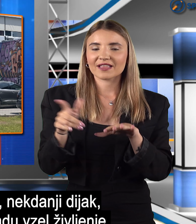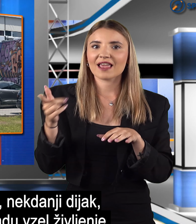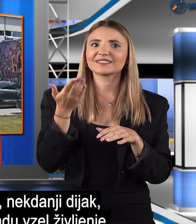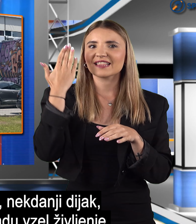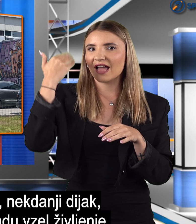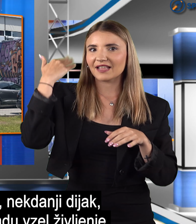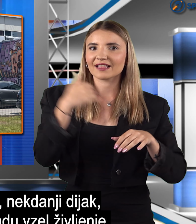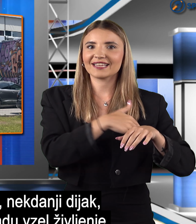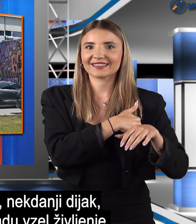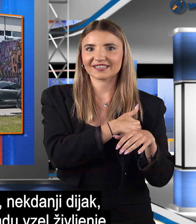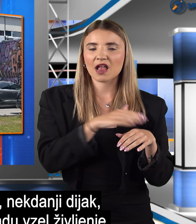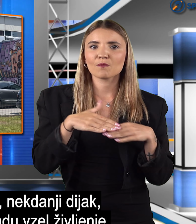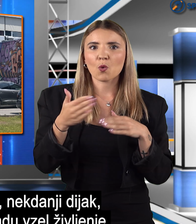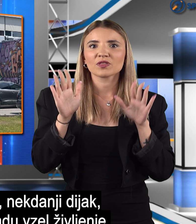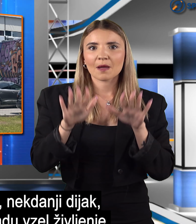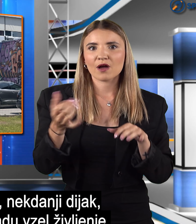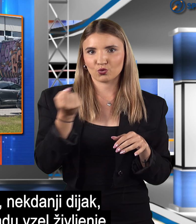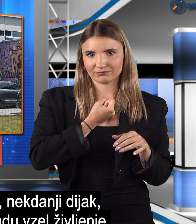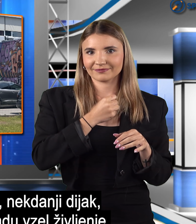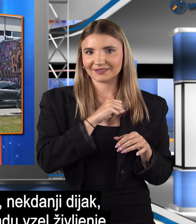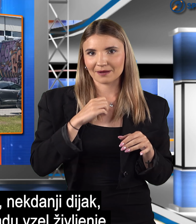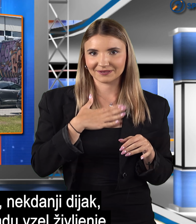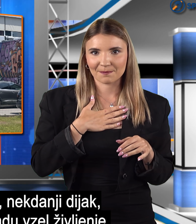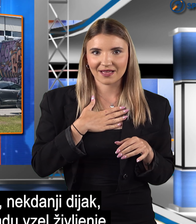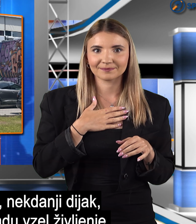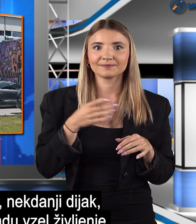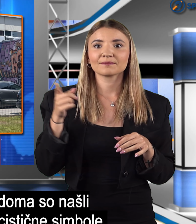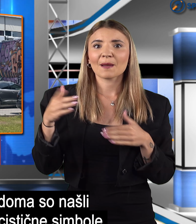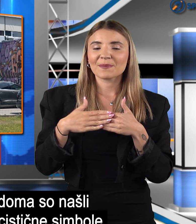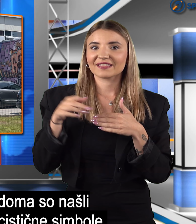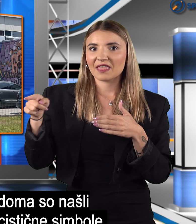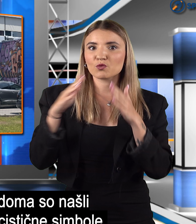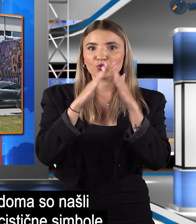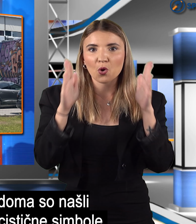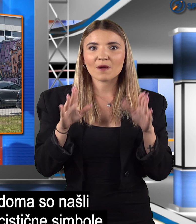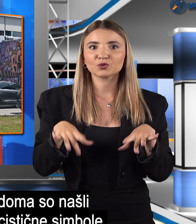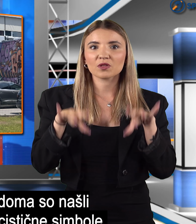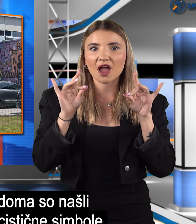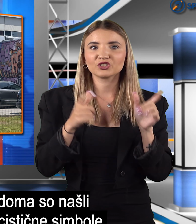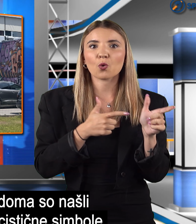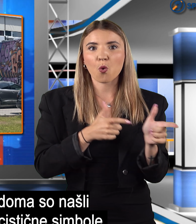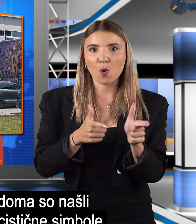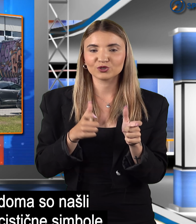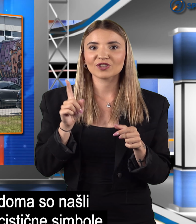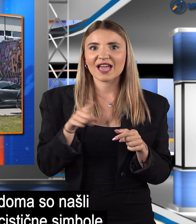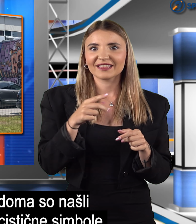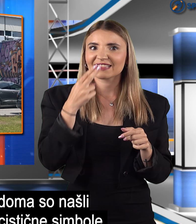Napadalec, nekdanji dijak, si je po napadu vzel življenje. Pri njem doma so našli orožje in nacistične